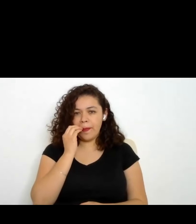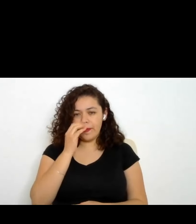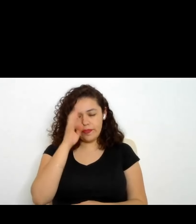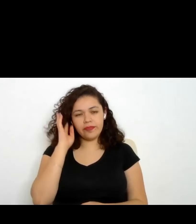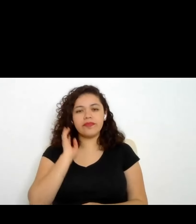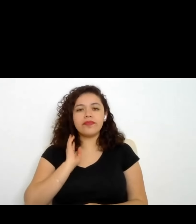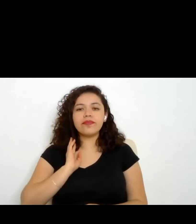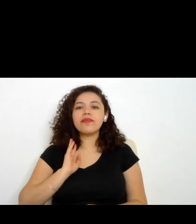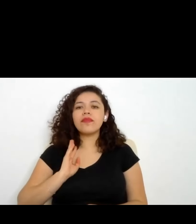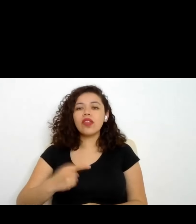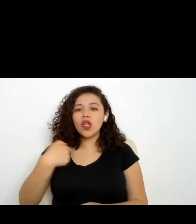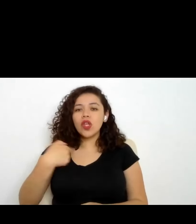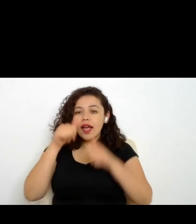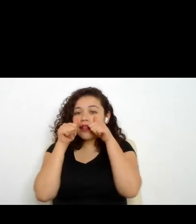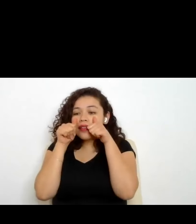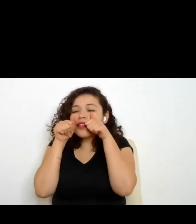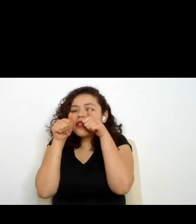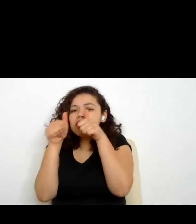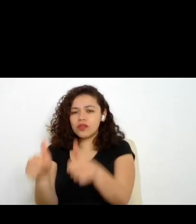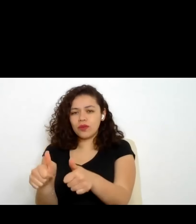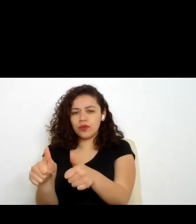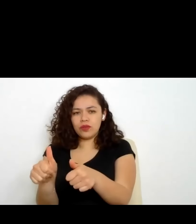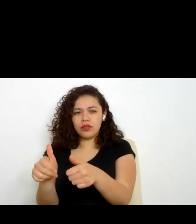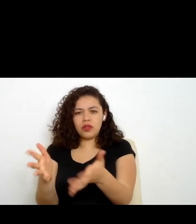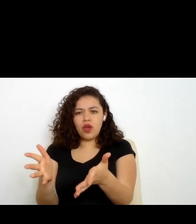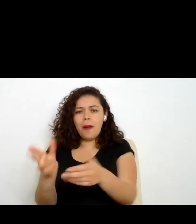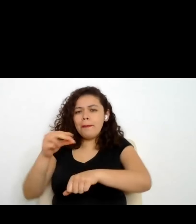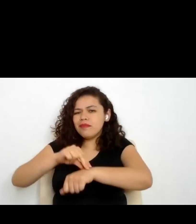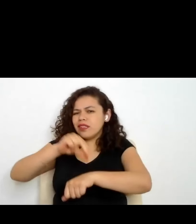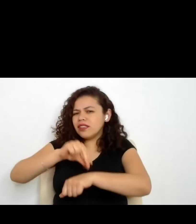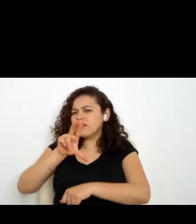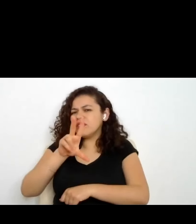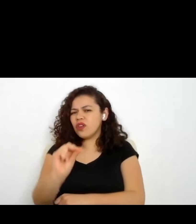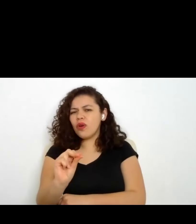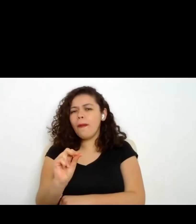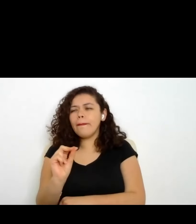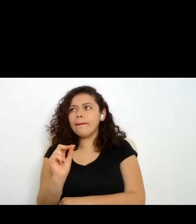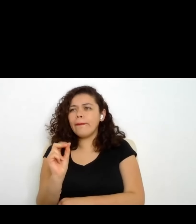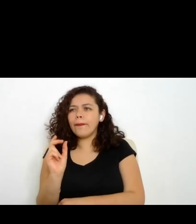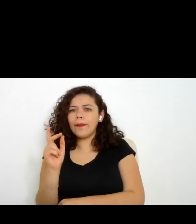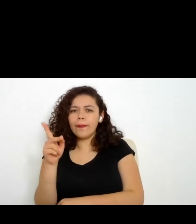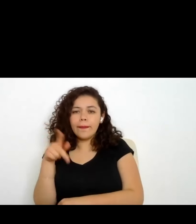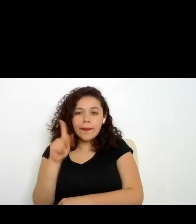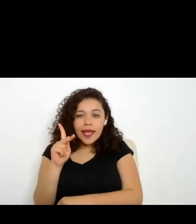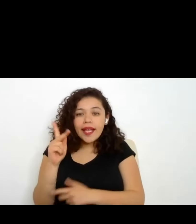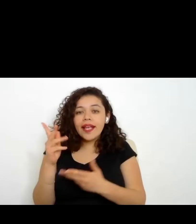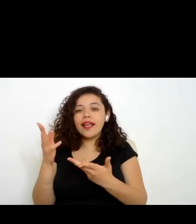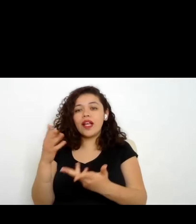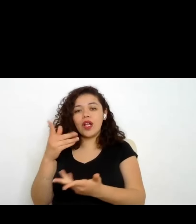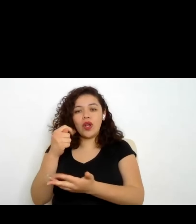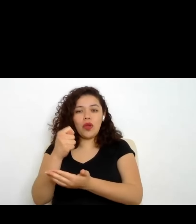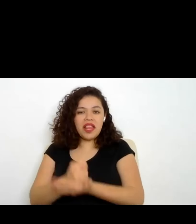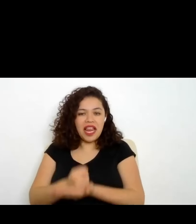dar una atención, pues, no necesariamente médica, pero a lo mejor le voy a dar una rehabilitación o